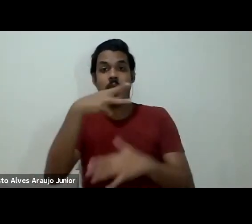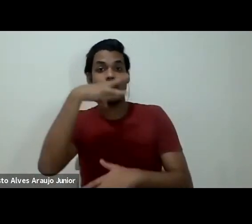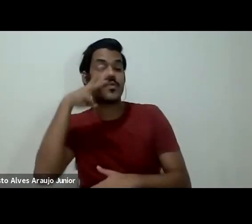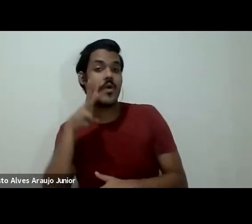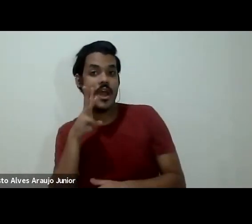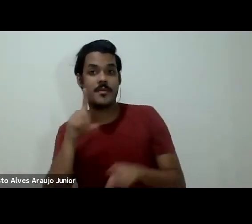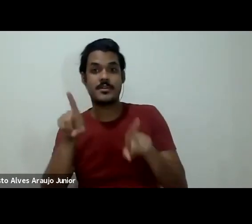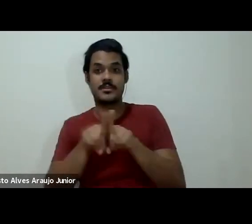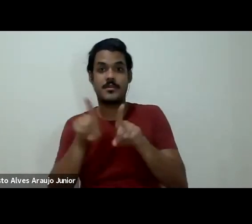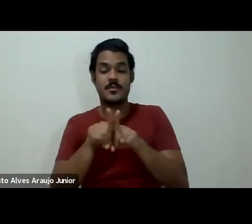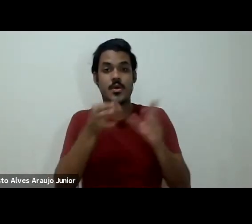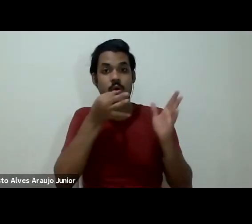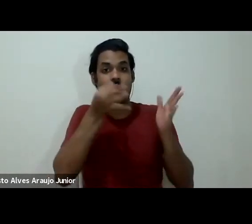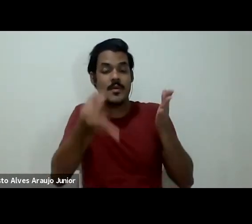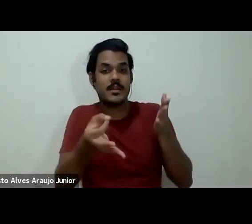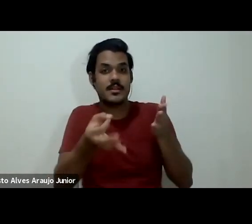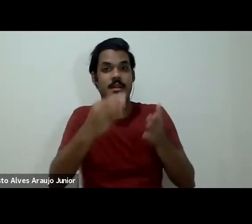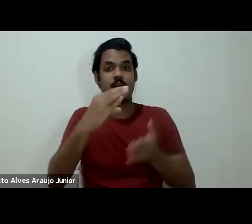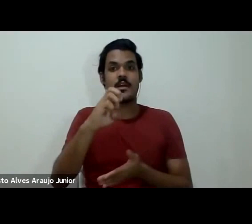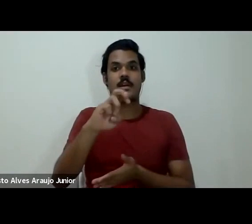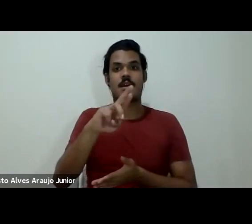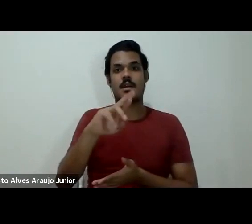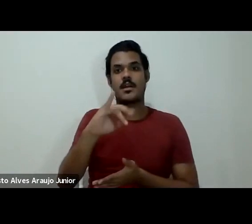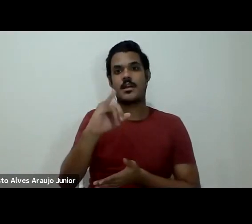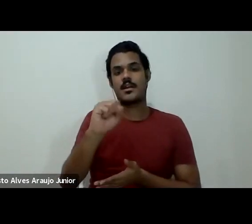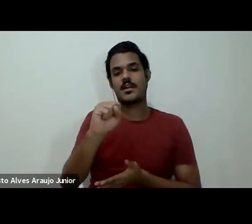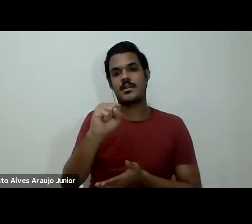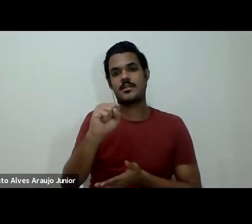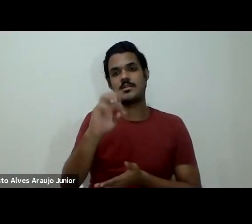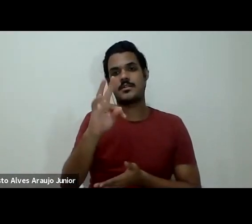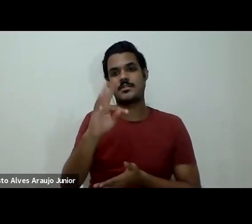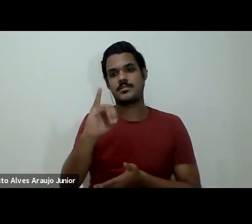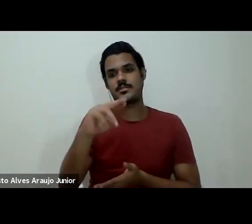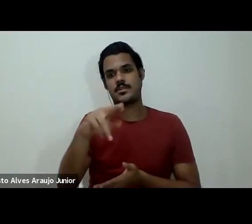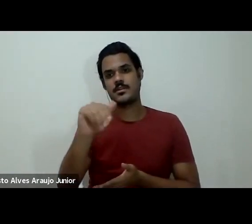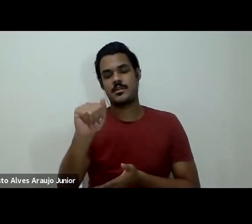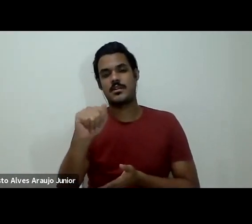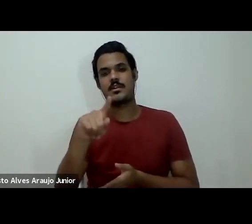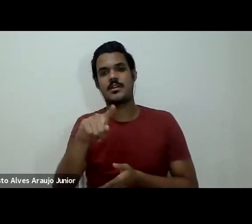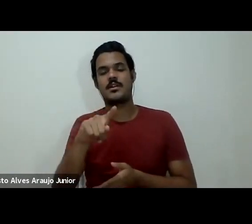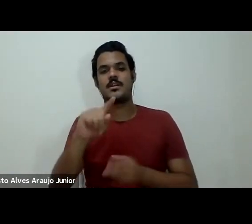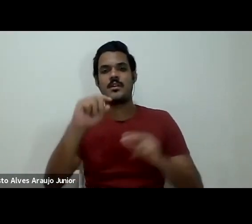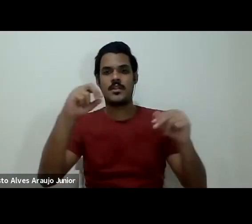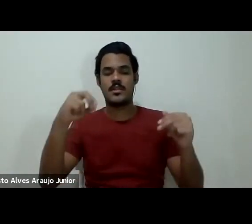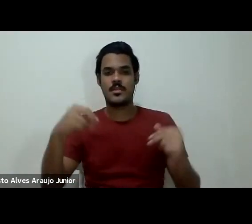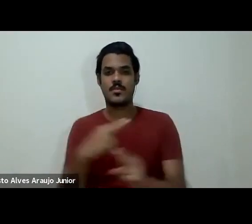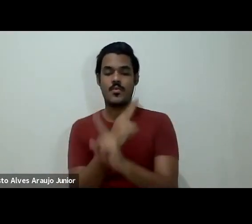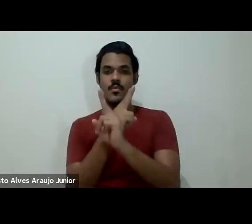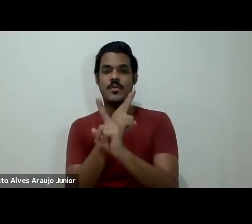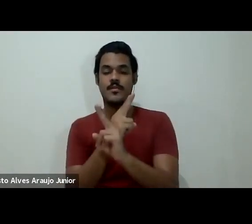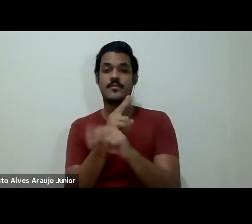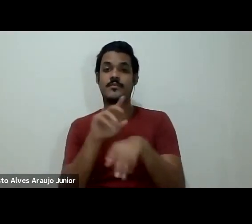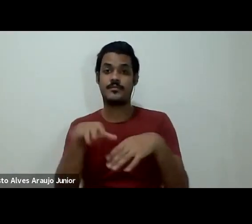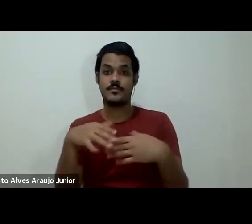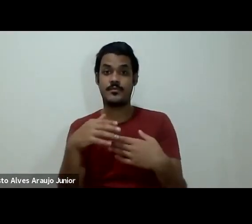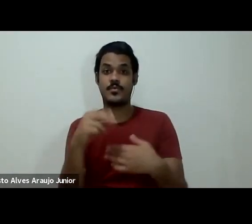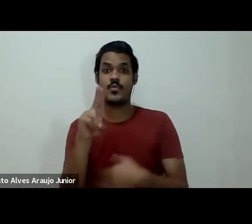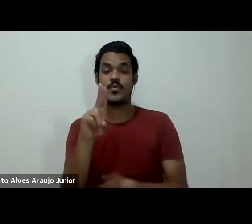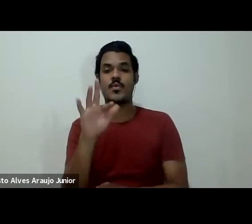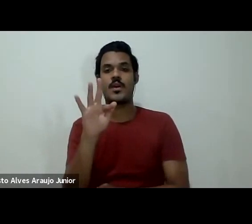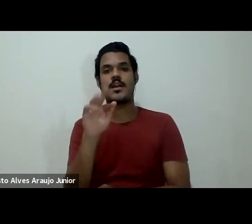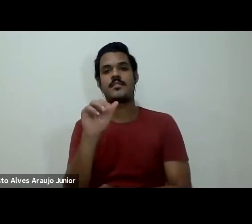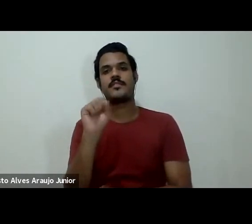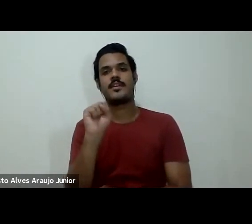Tem um comentário aqui da professora Cristiane Lima, do Imagina, da UFSB. Boa tarde, parabéns a toda a equipe